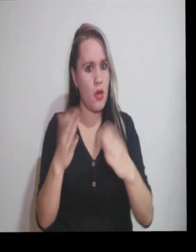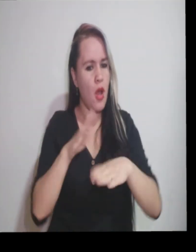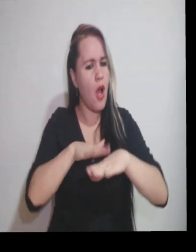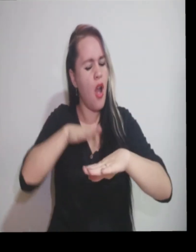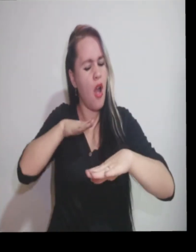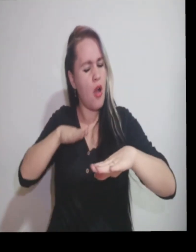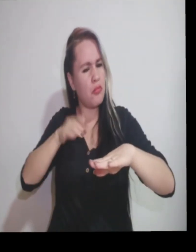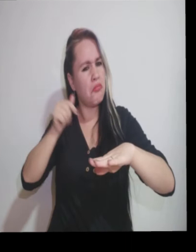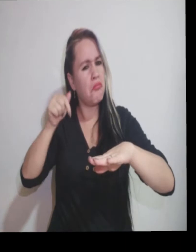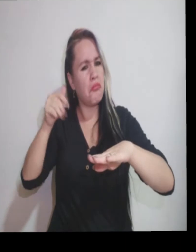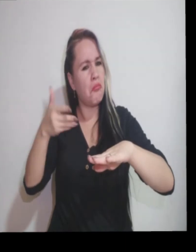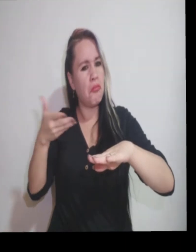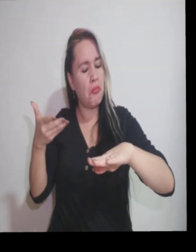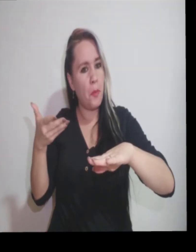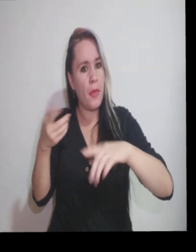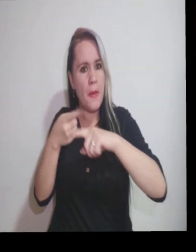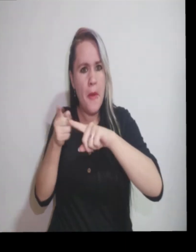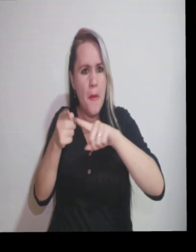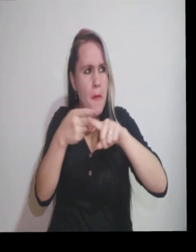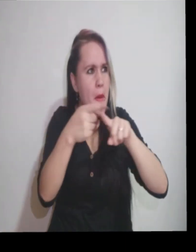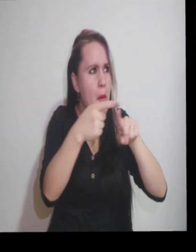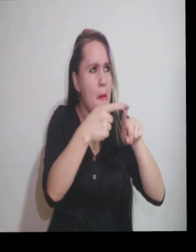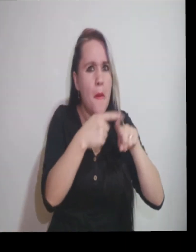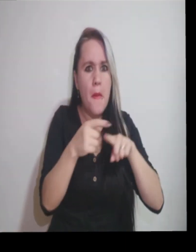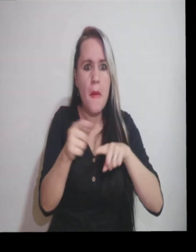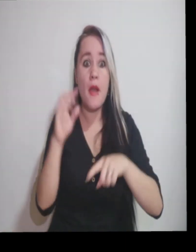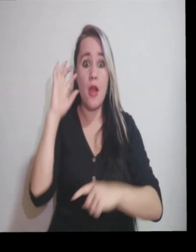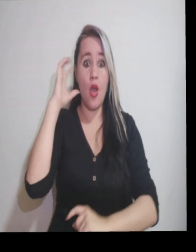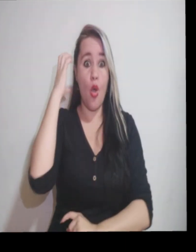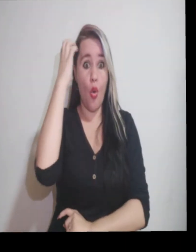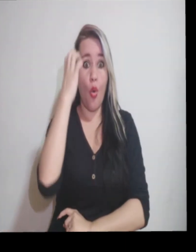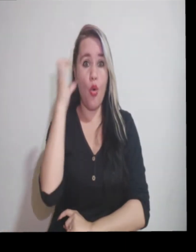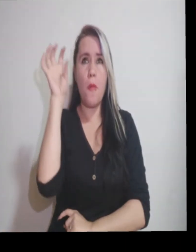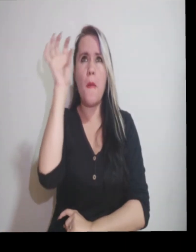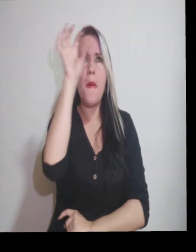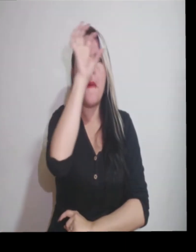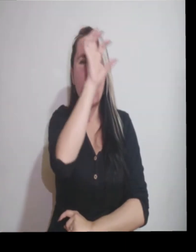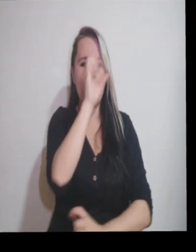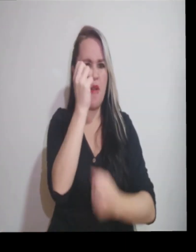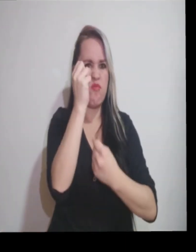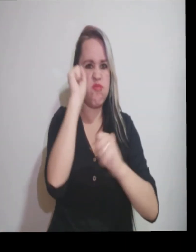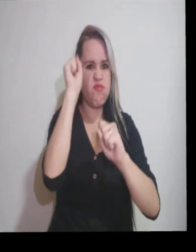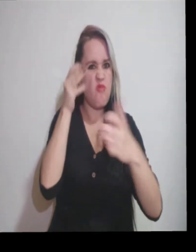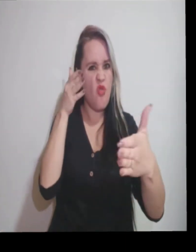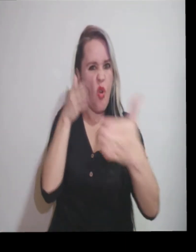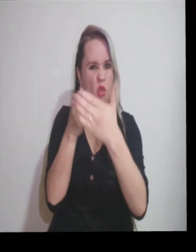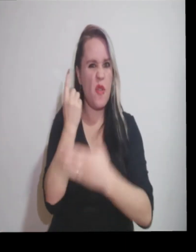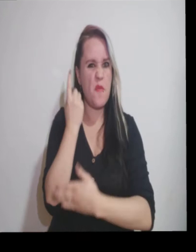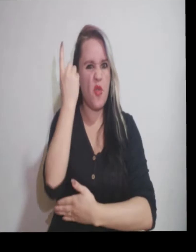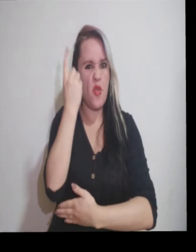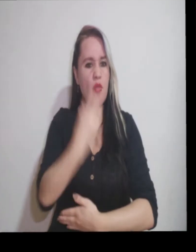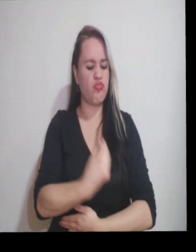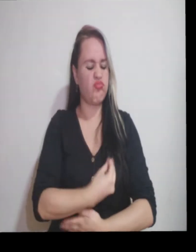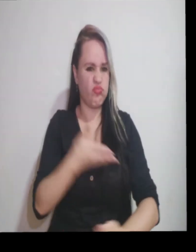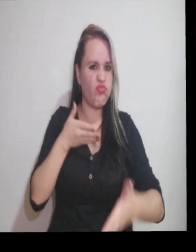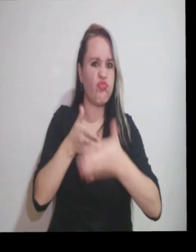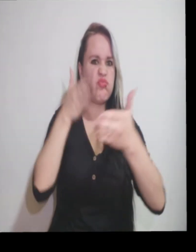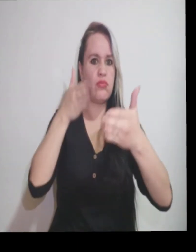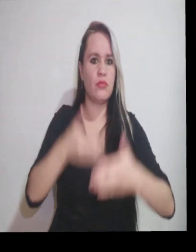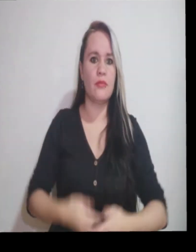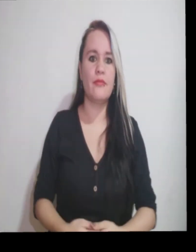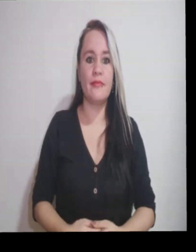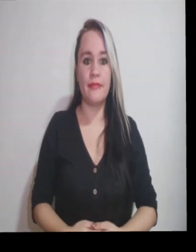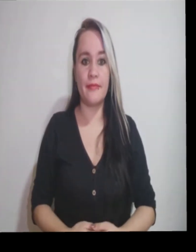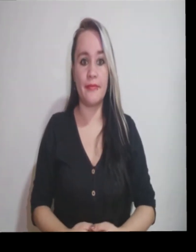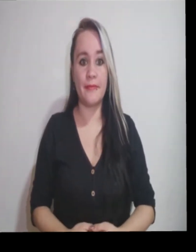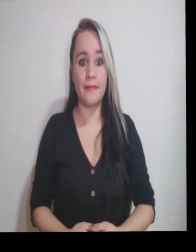Y en este panorama de claro resurgimiento cultural, y muy probablemente a causa de ello, surgieron distintas revoluciones por Europa que no